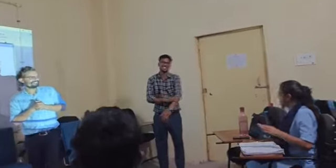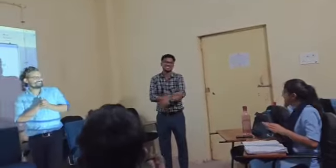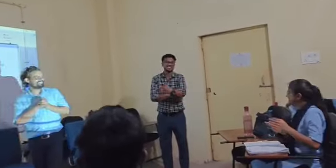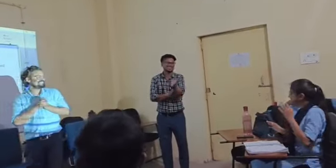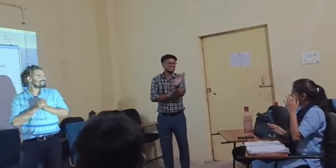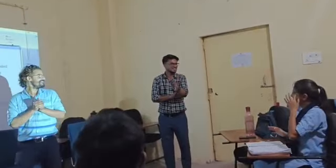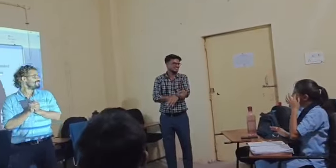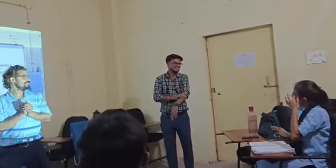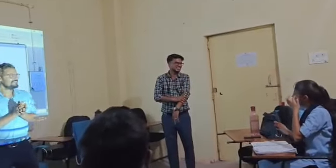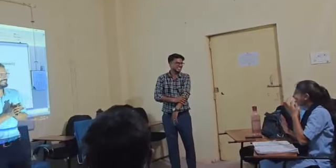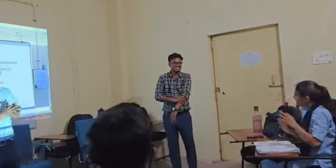डोनेट कर दो सबको चाय।